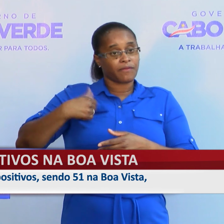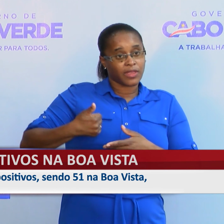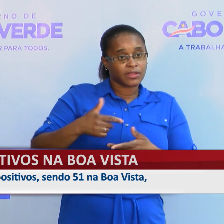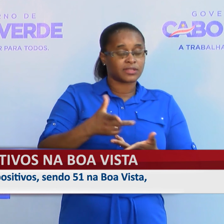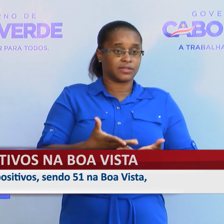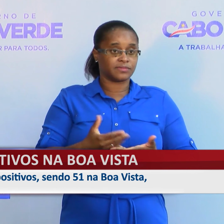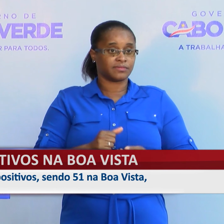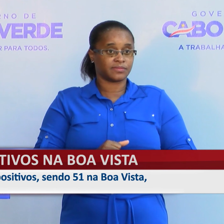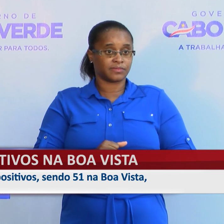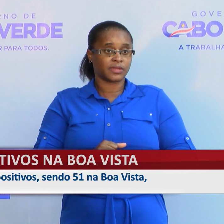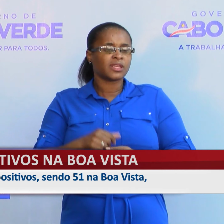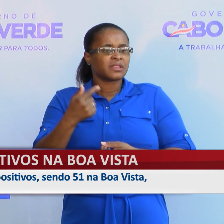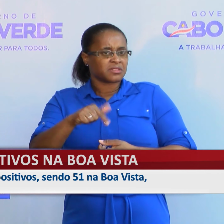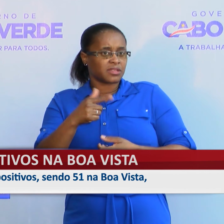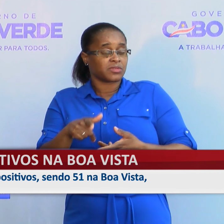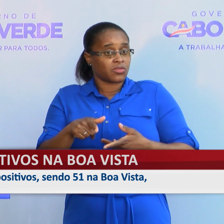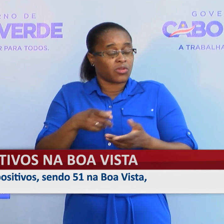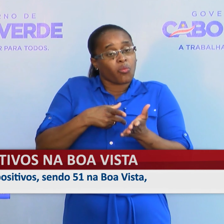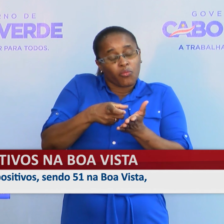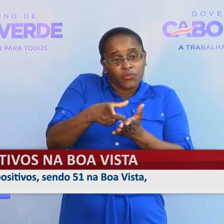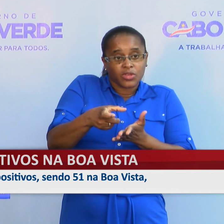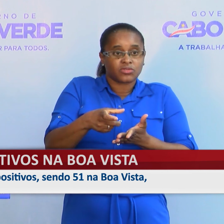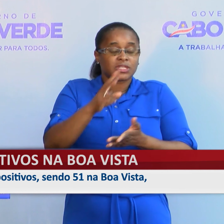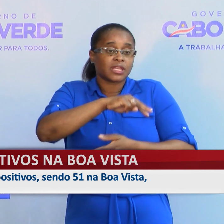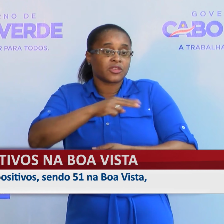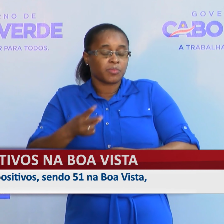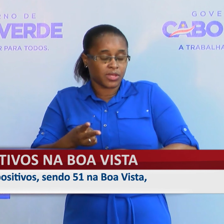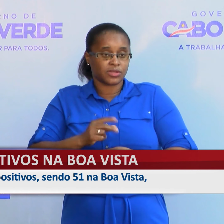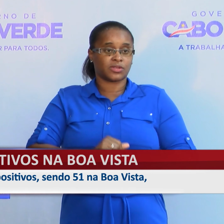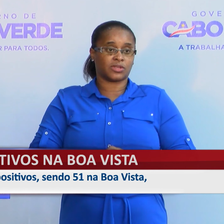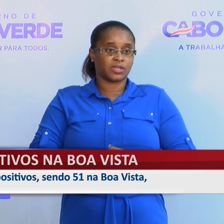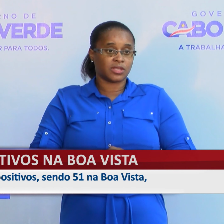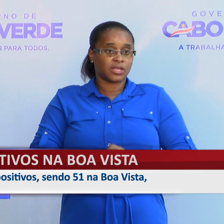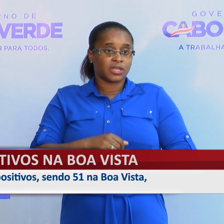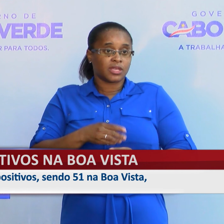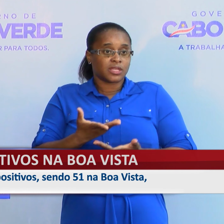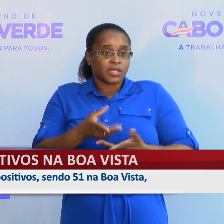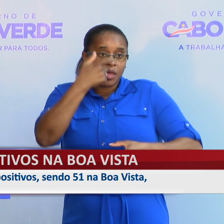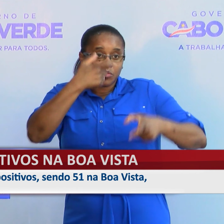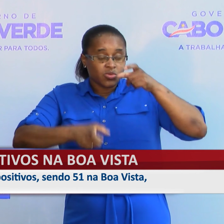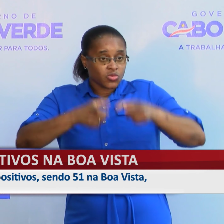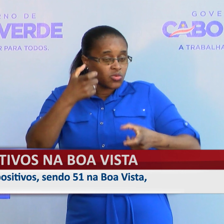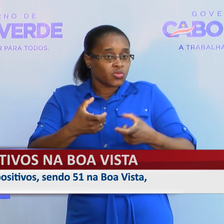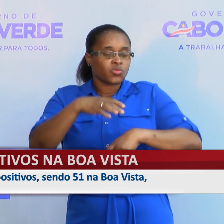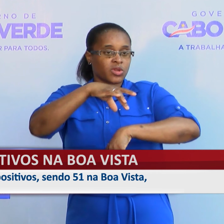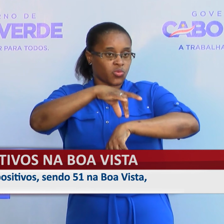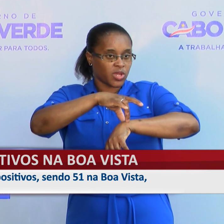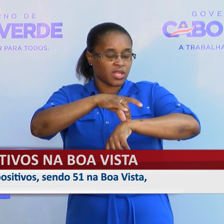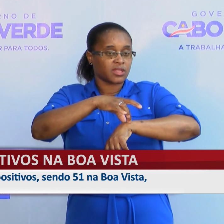estamos a lidar com um vírus que se transmite sem que a pessoa infectada